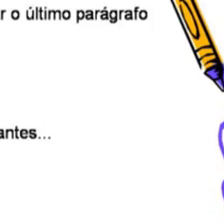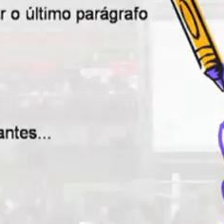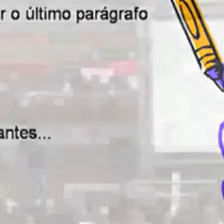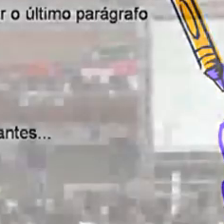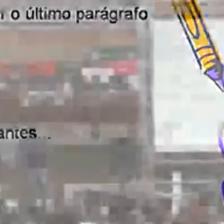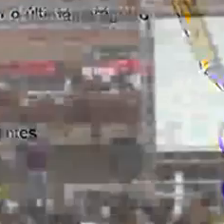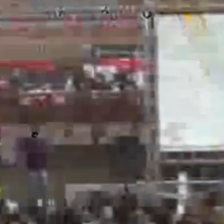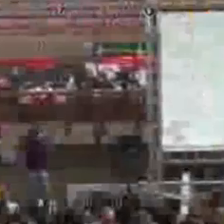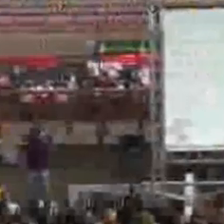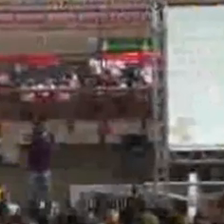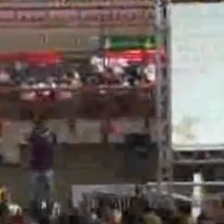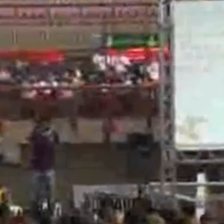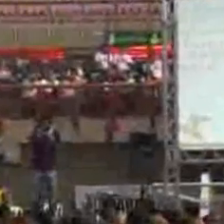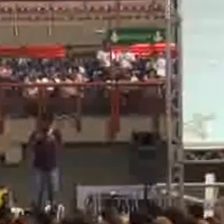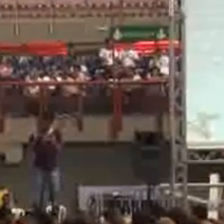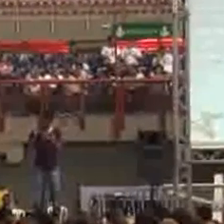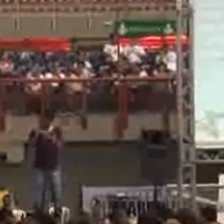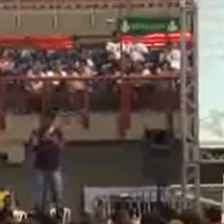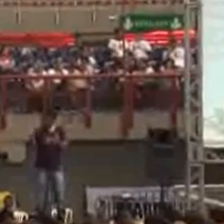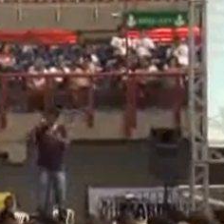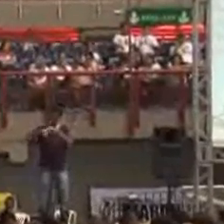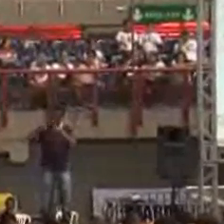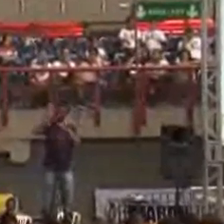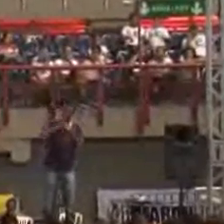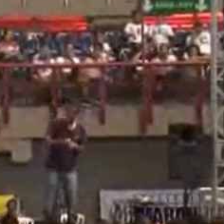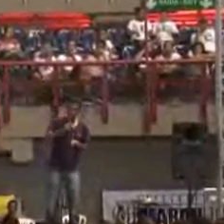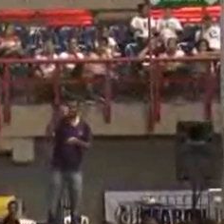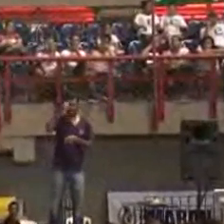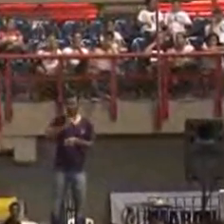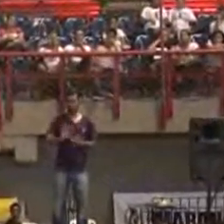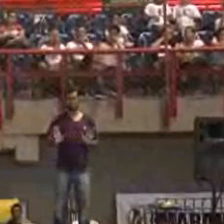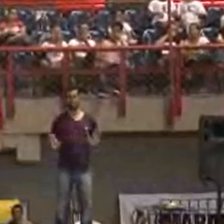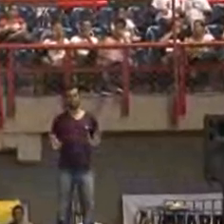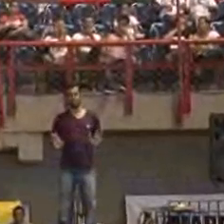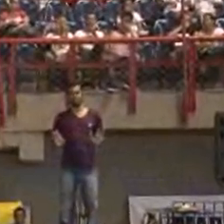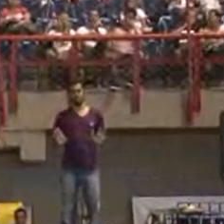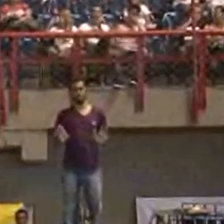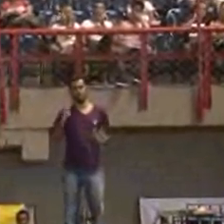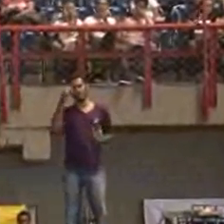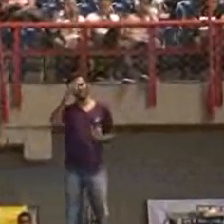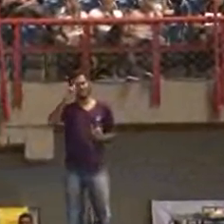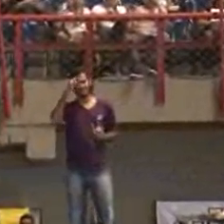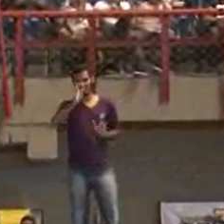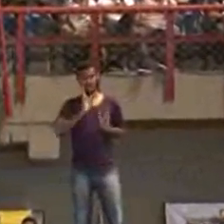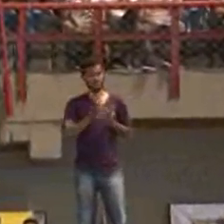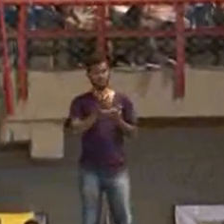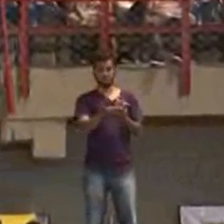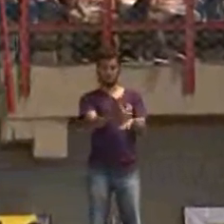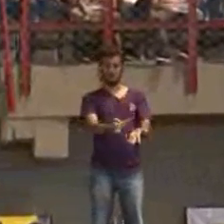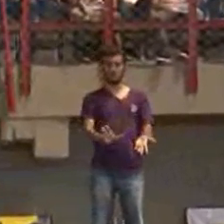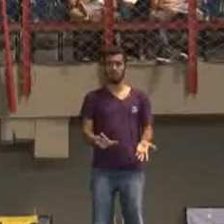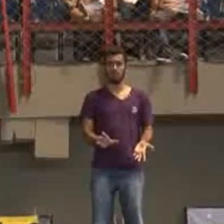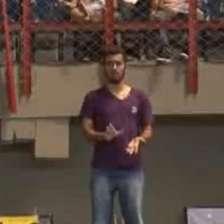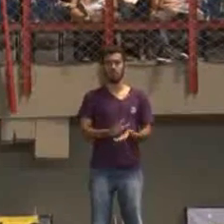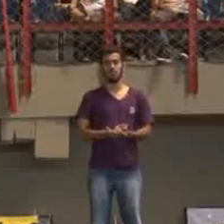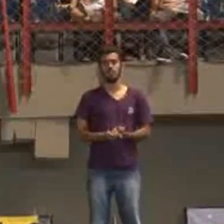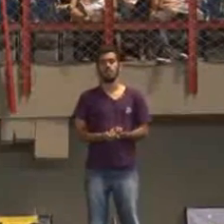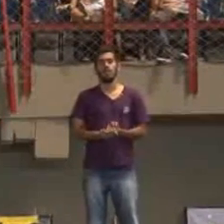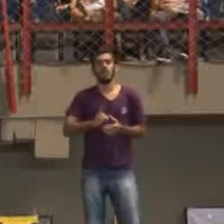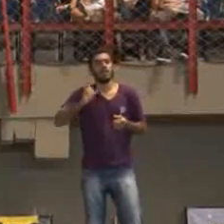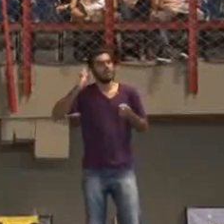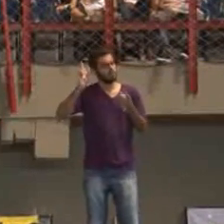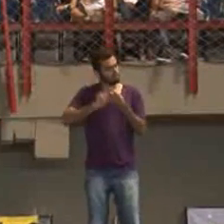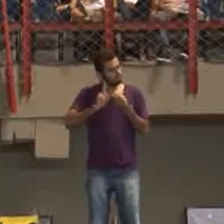síntese, evite. São clichês de conclusão. Evite-os. Outra coisa,